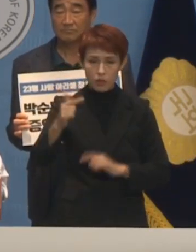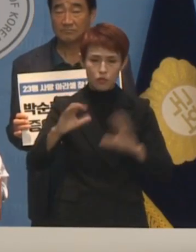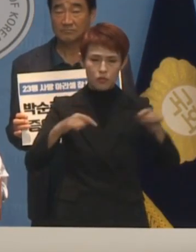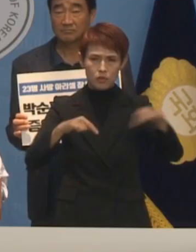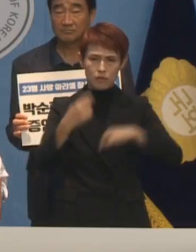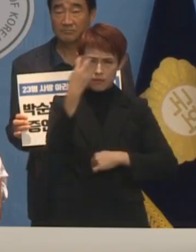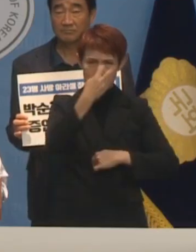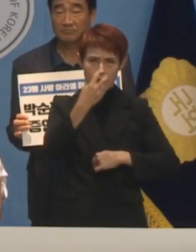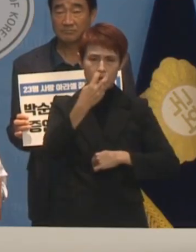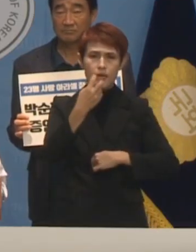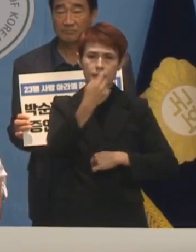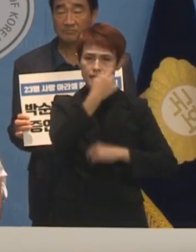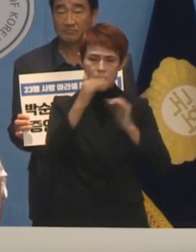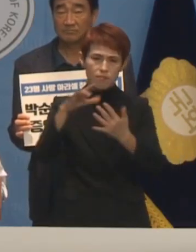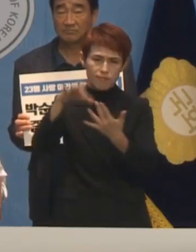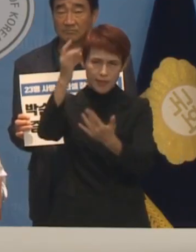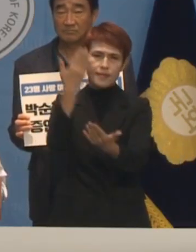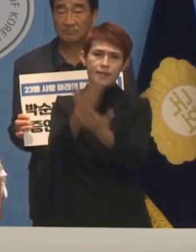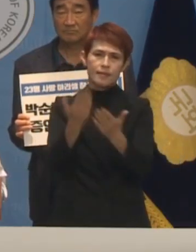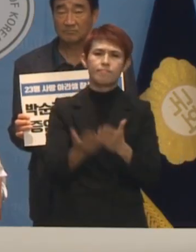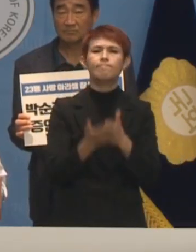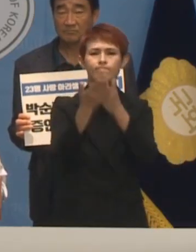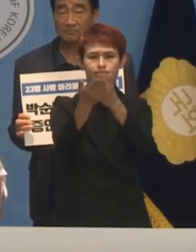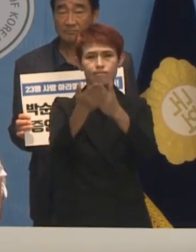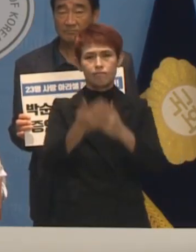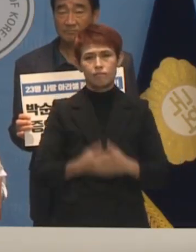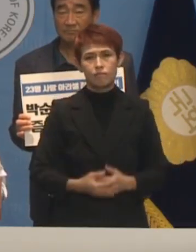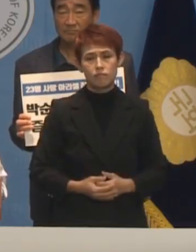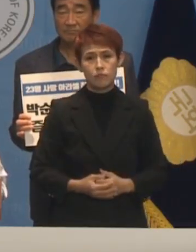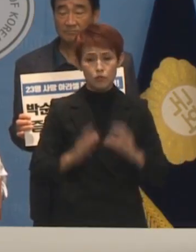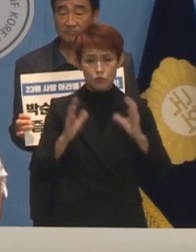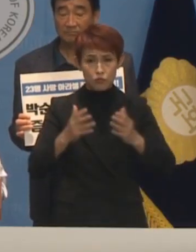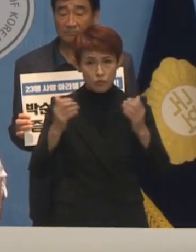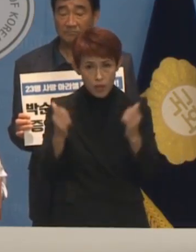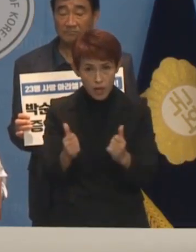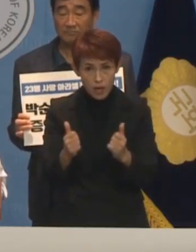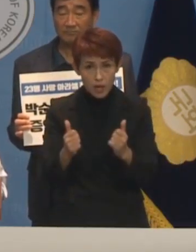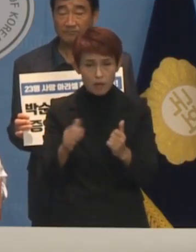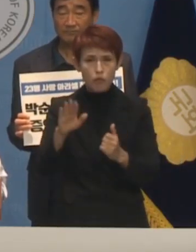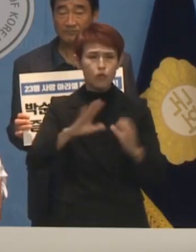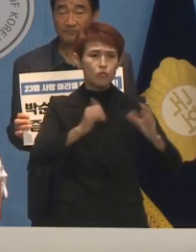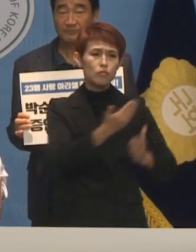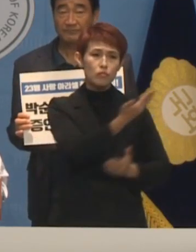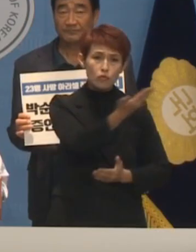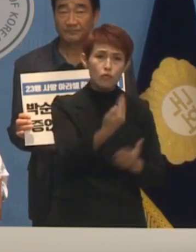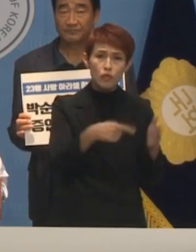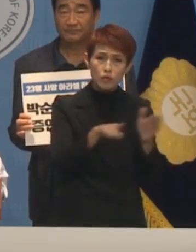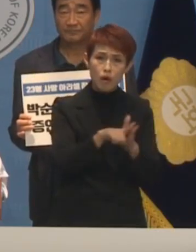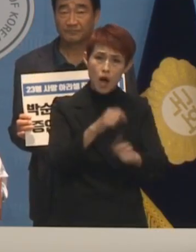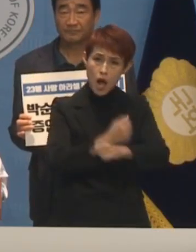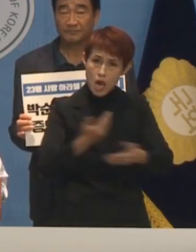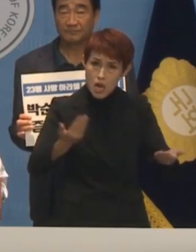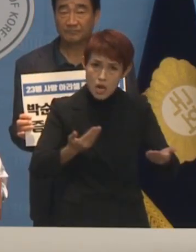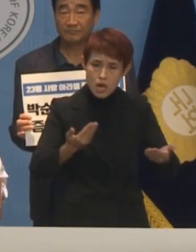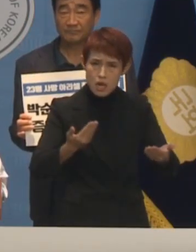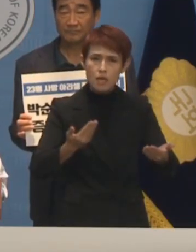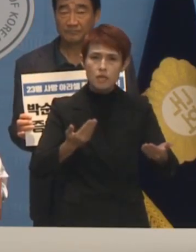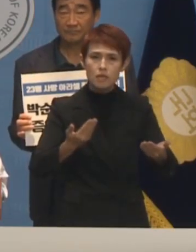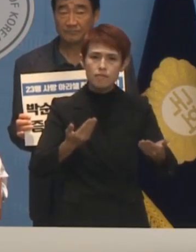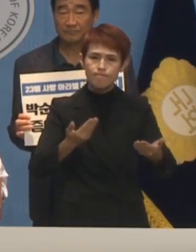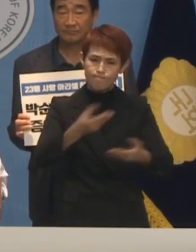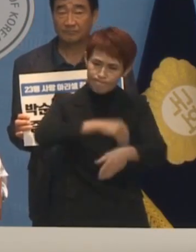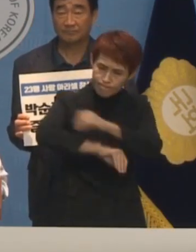증인으로 당장 채택해 주시길 바랍니다. 국회가 국민을 위해 해야 할 일을 더 늦지 않게